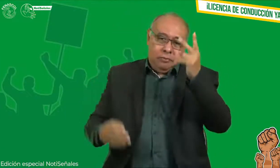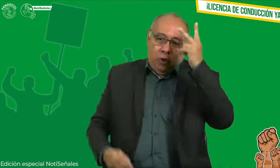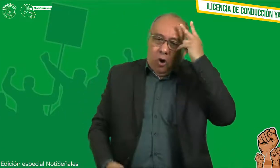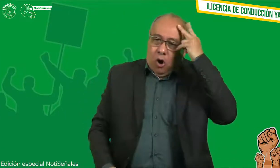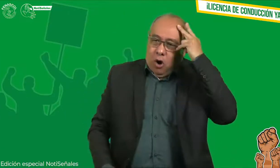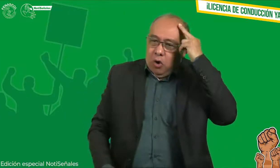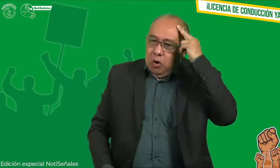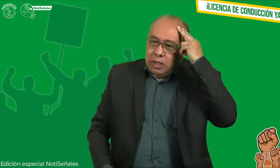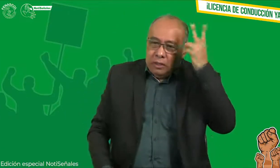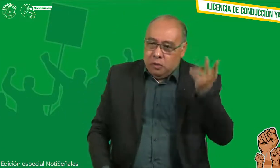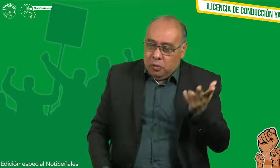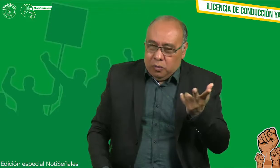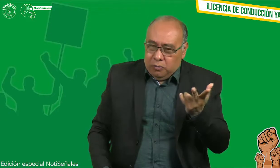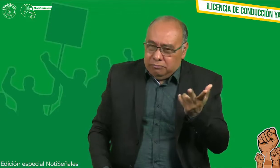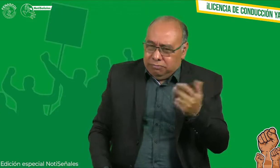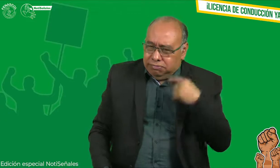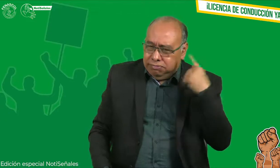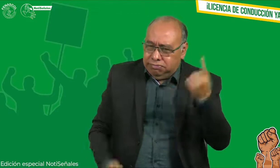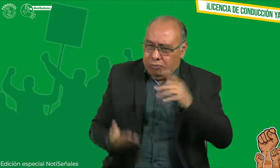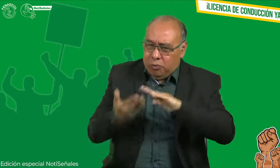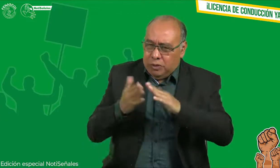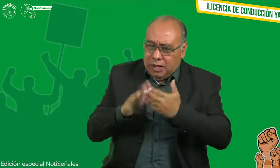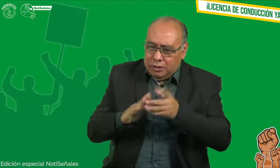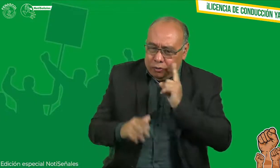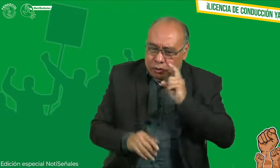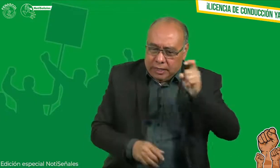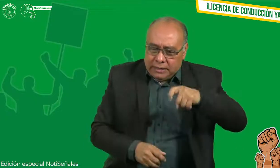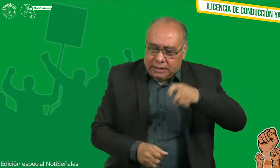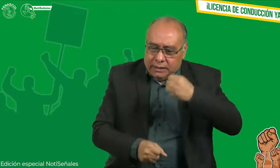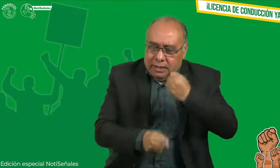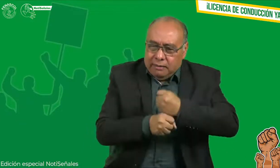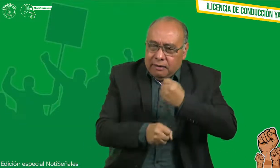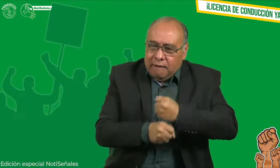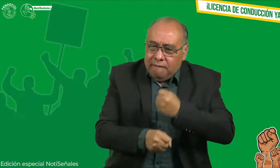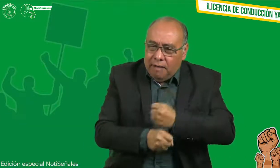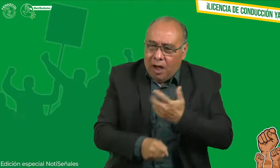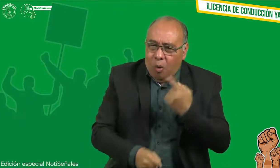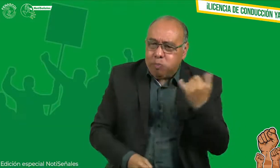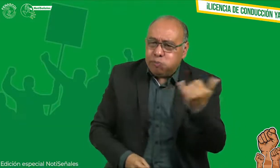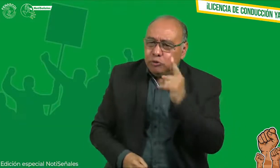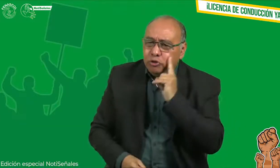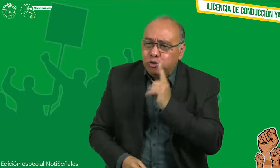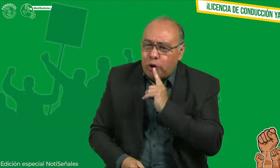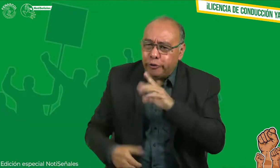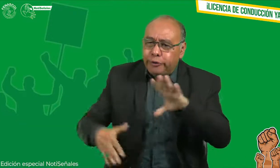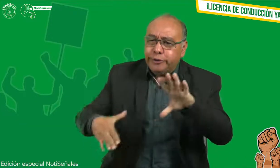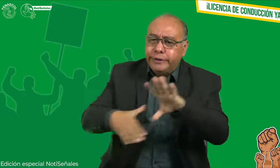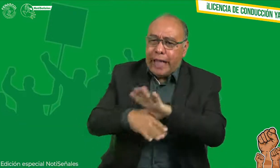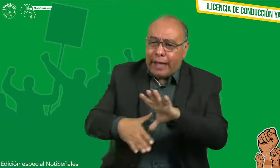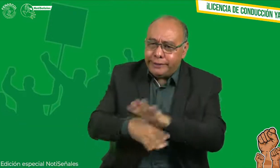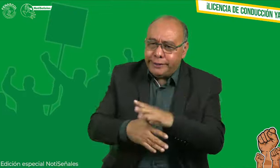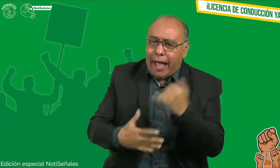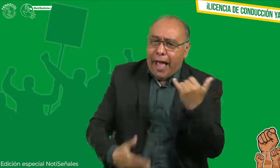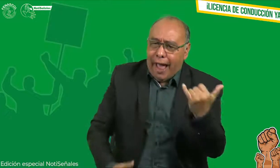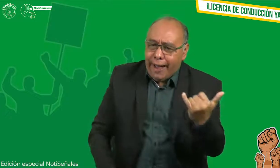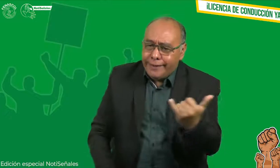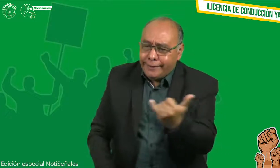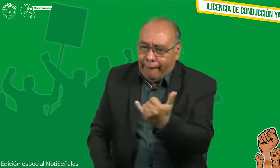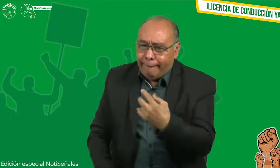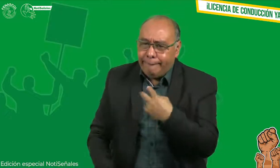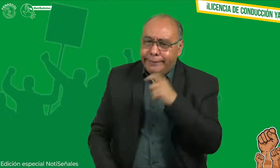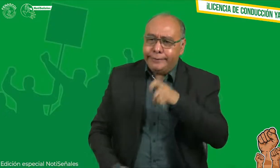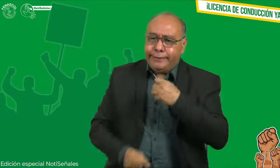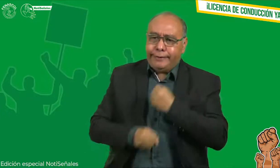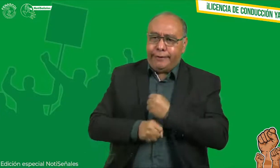a esperar 3 años más. Ahí está, lógico, es algo lógico, porque la comunidad sorda necesita